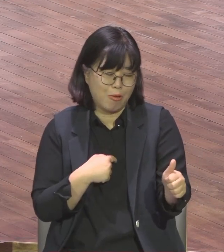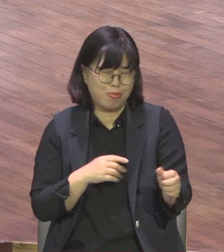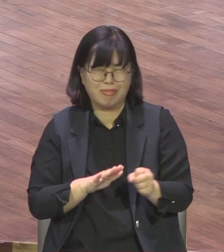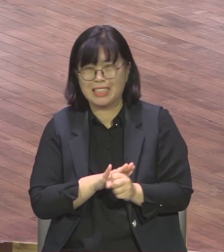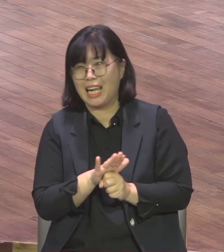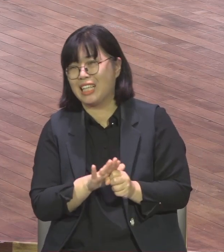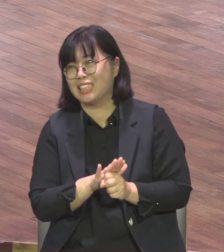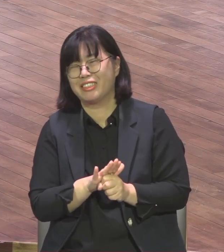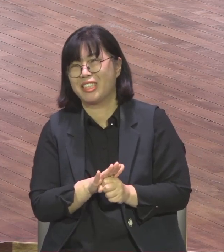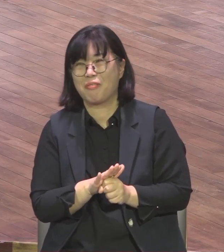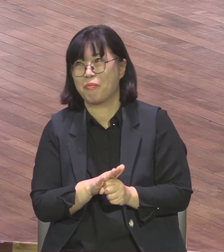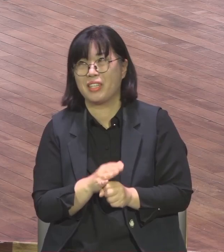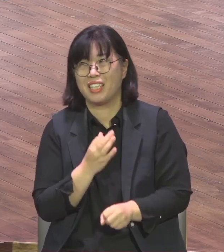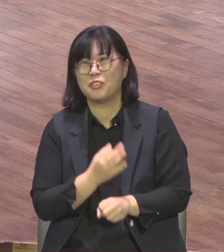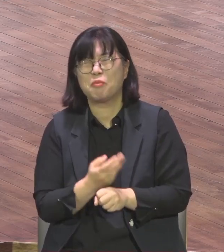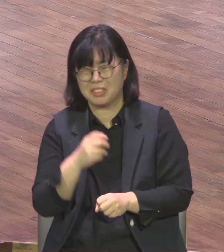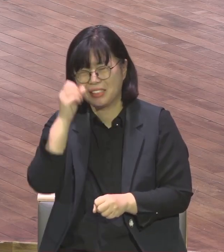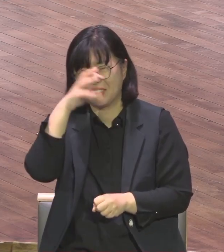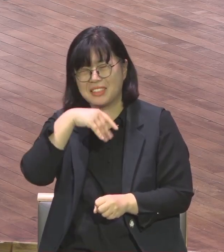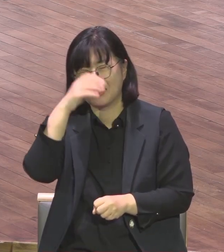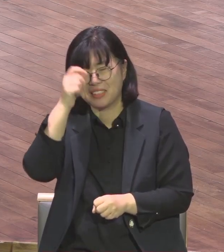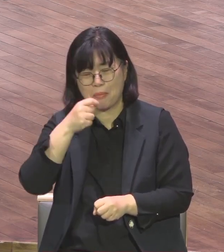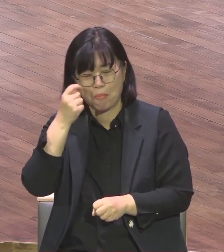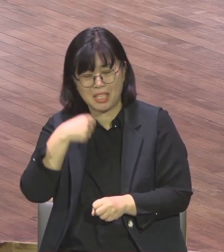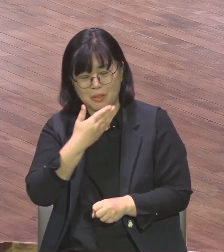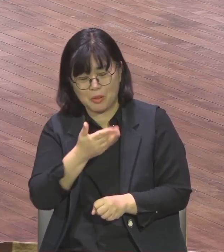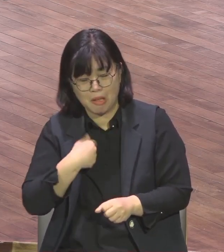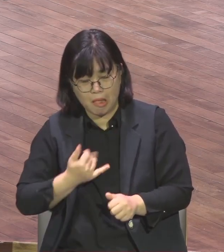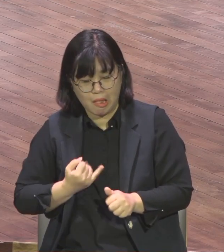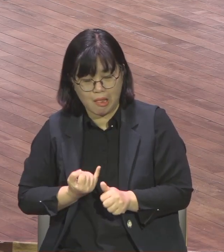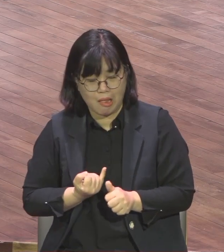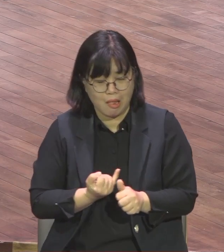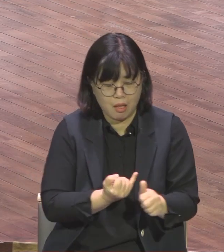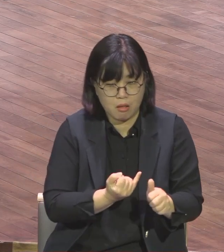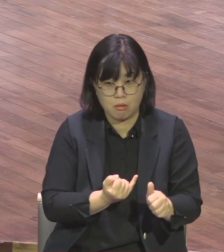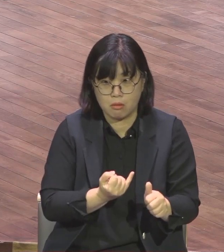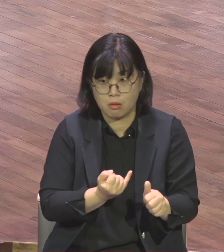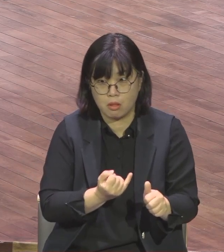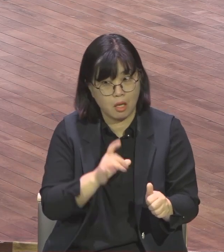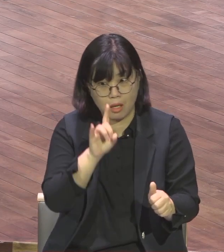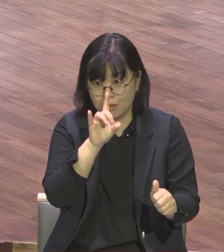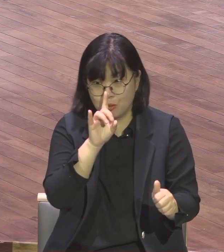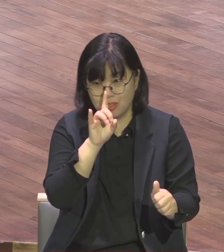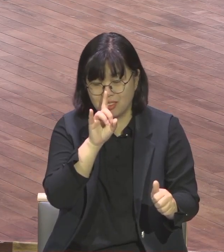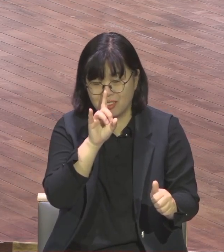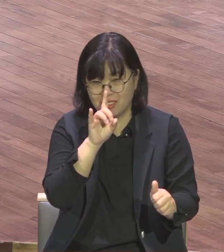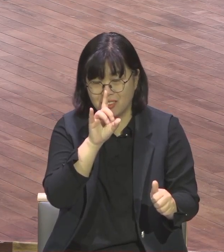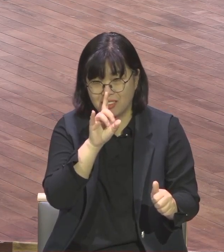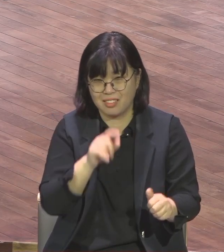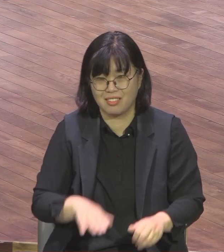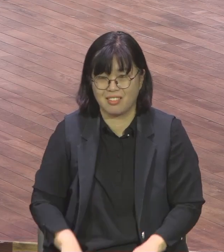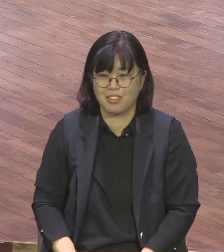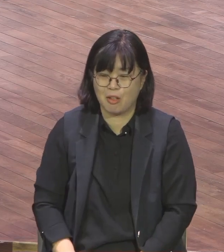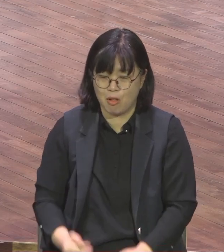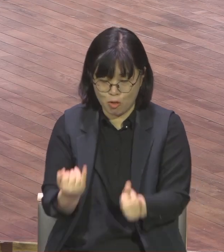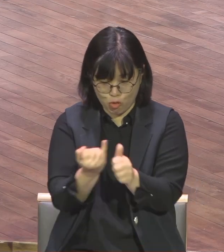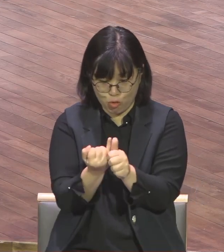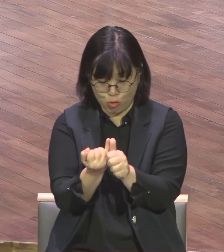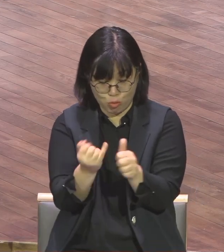뭐 틀린데 그대로 가. 둘 중에 한 사람에서 정신 바짝 차리고 있었으면 이런 사고가 안 났지.